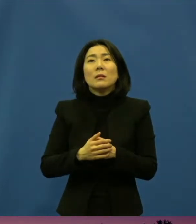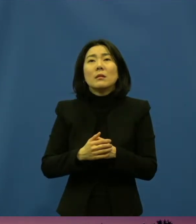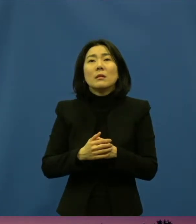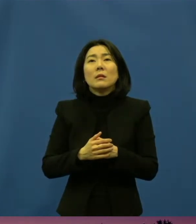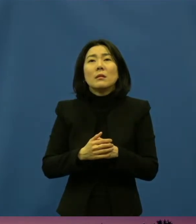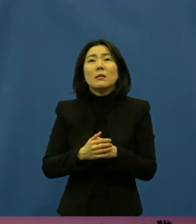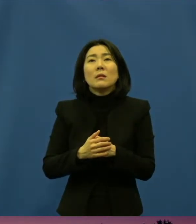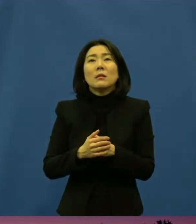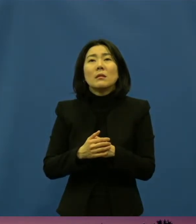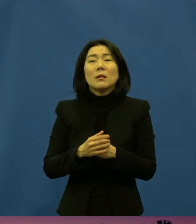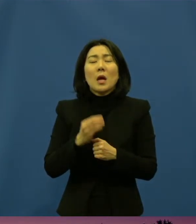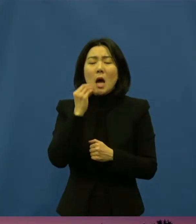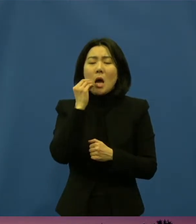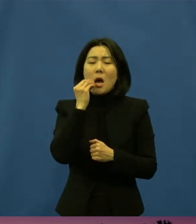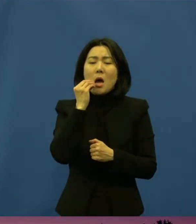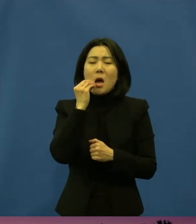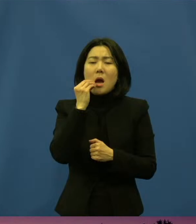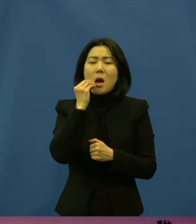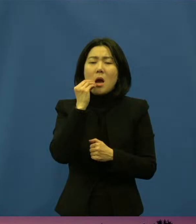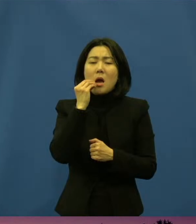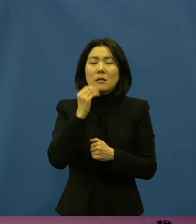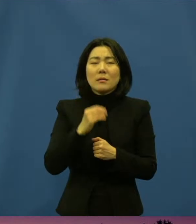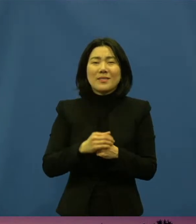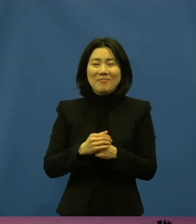잘 안 되네. 서서히.